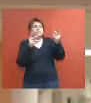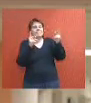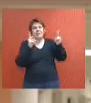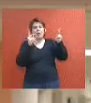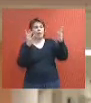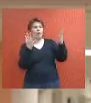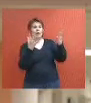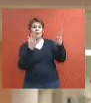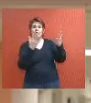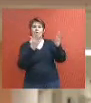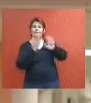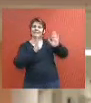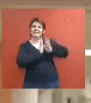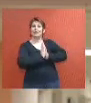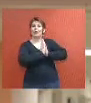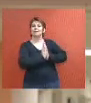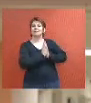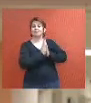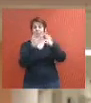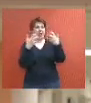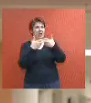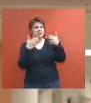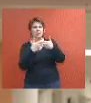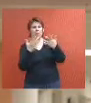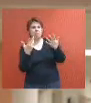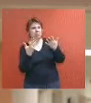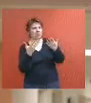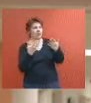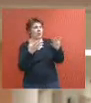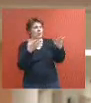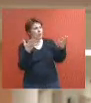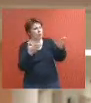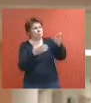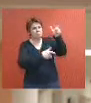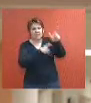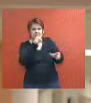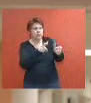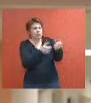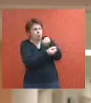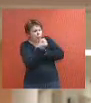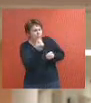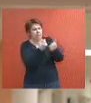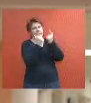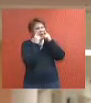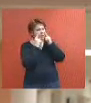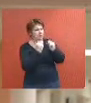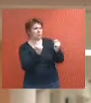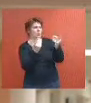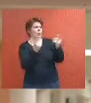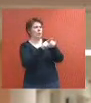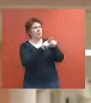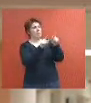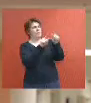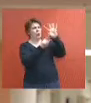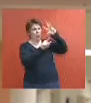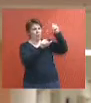qui sont promues par l'Institut catholique de Lille, notamment d'attention à la personne souffrante, de